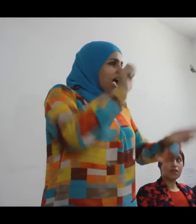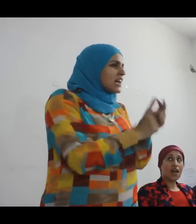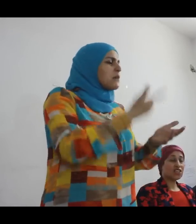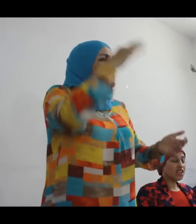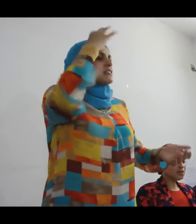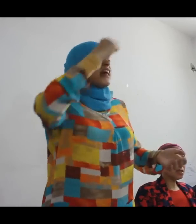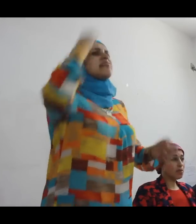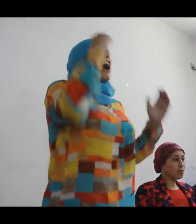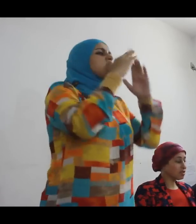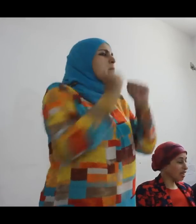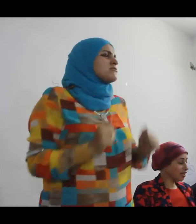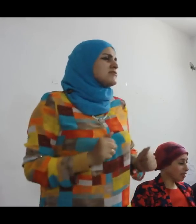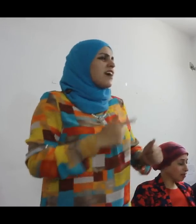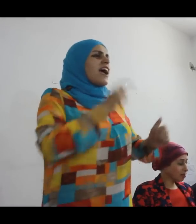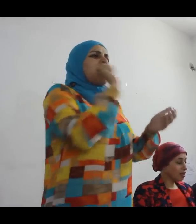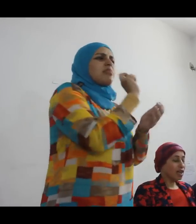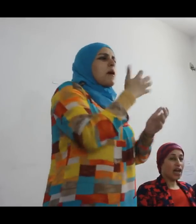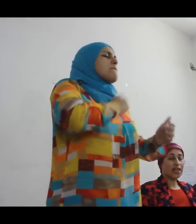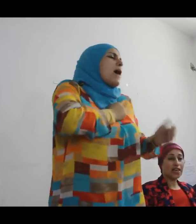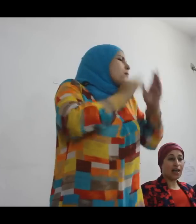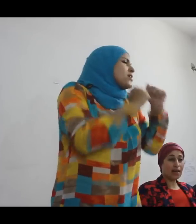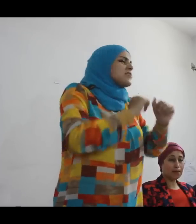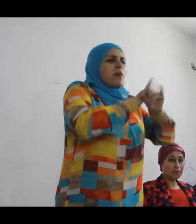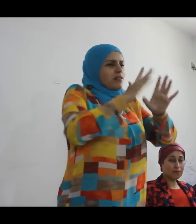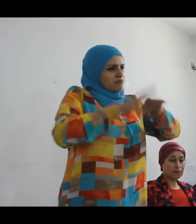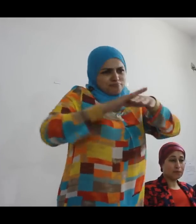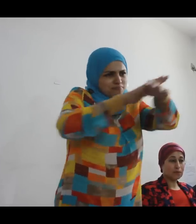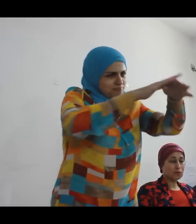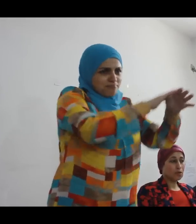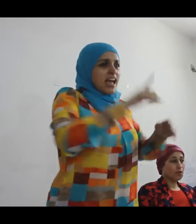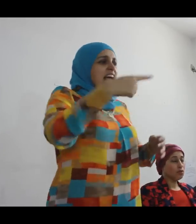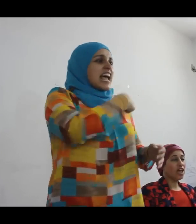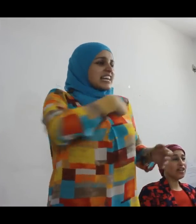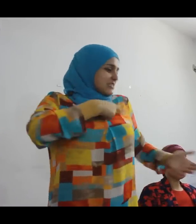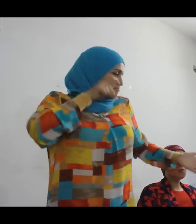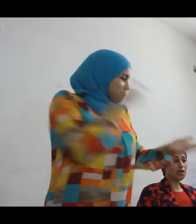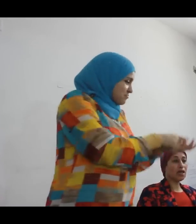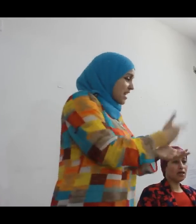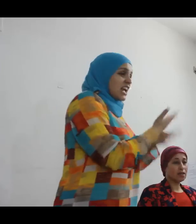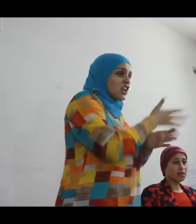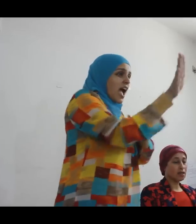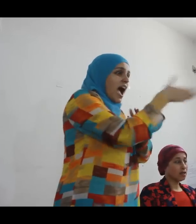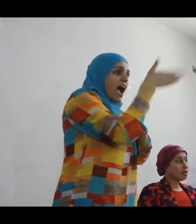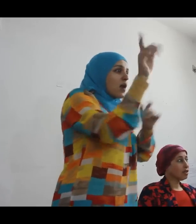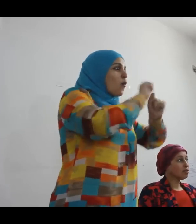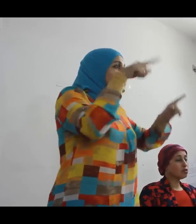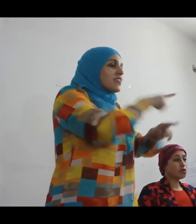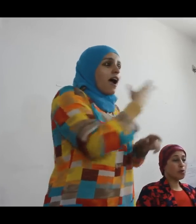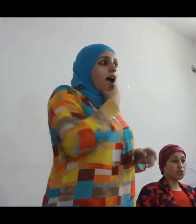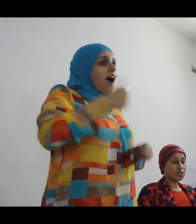ويهدوه عشان اسمك يبقى متسجل على العلم دي حاجة جميلة ان انتوا تبقوا